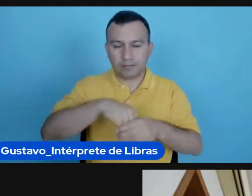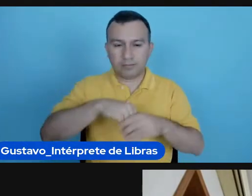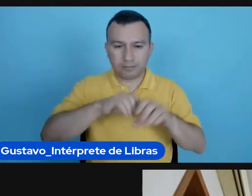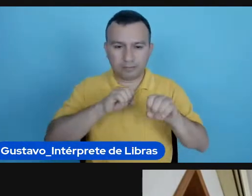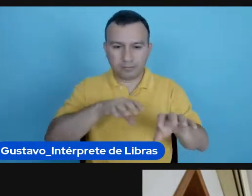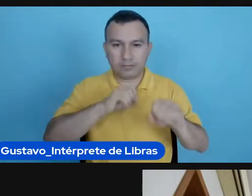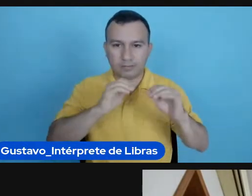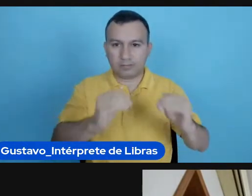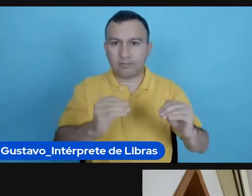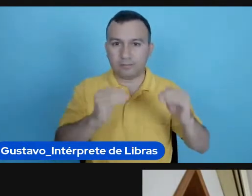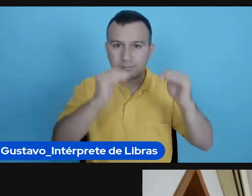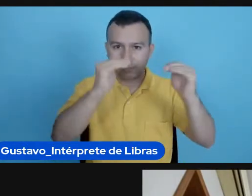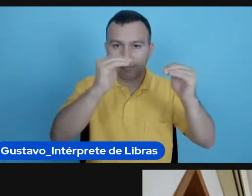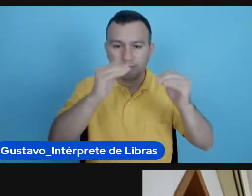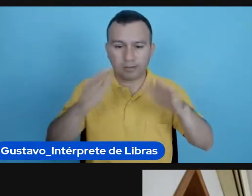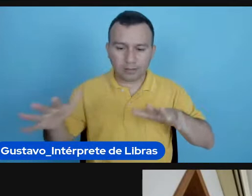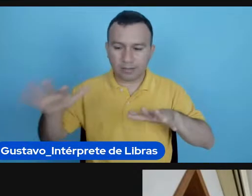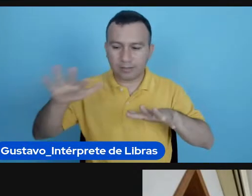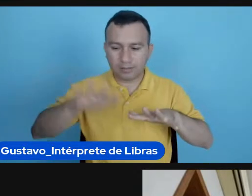Primeiro,